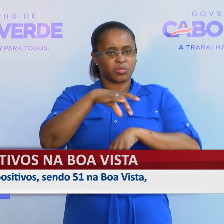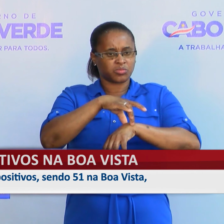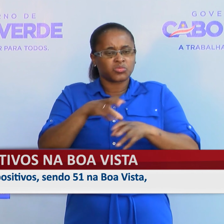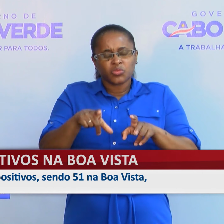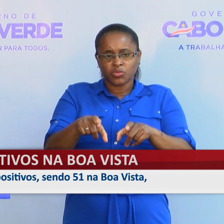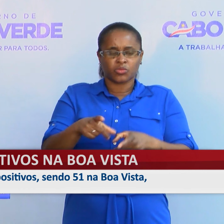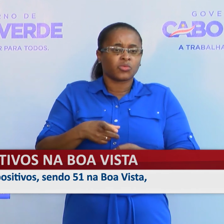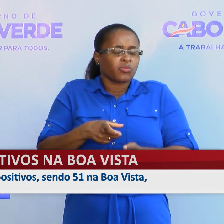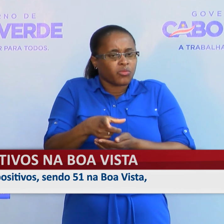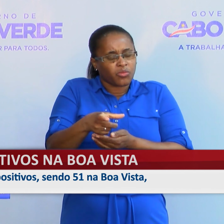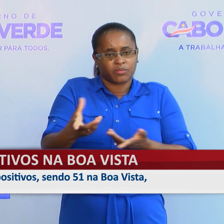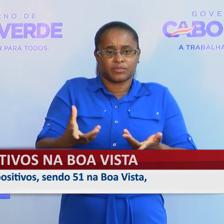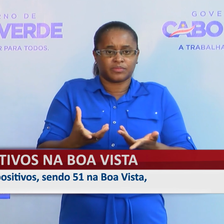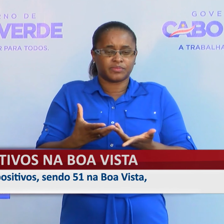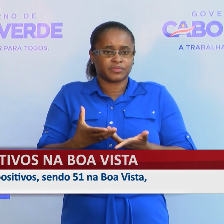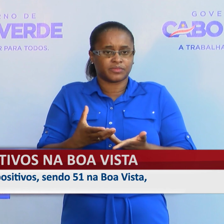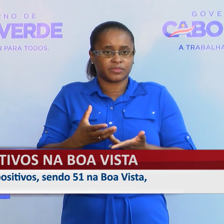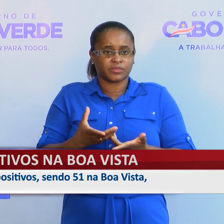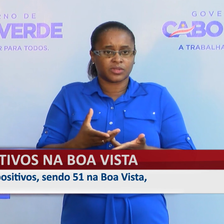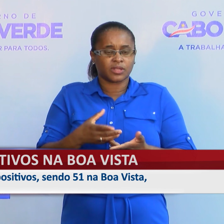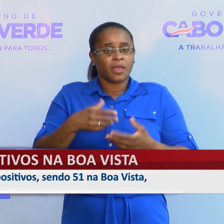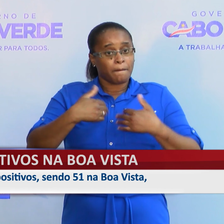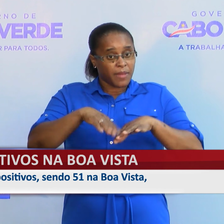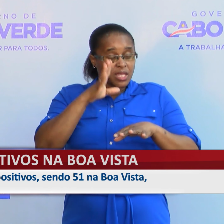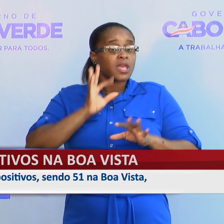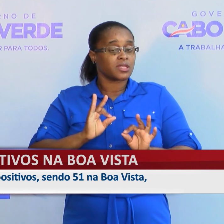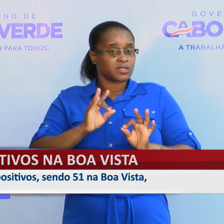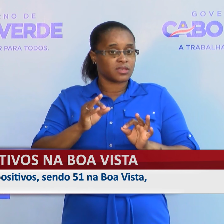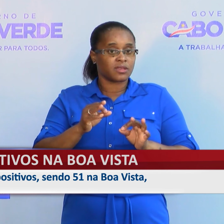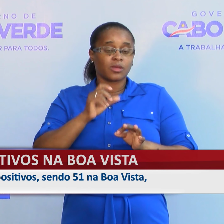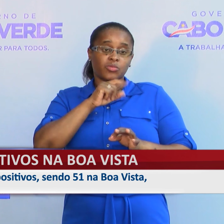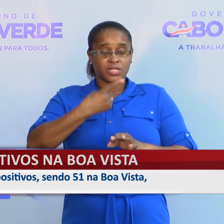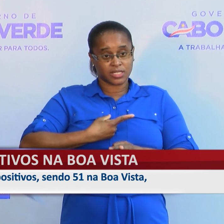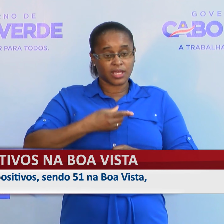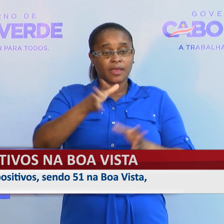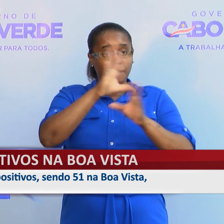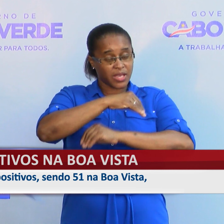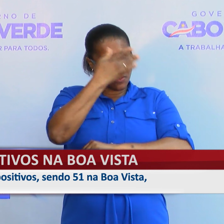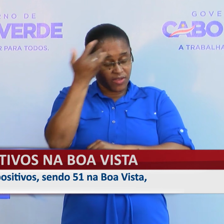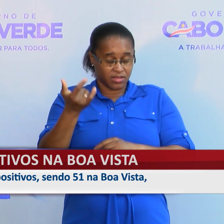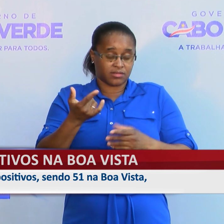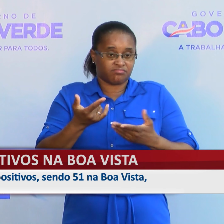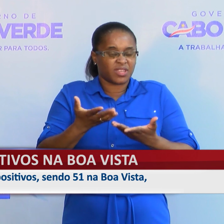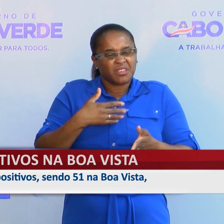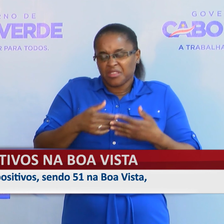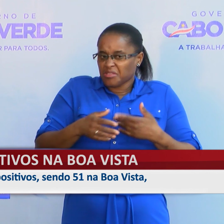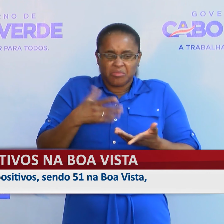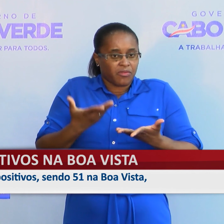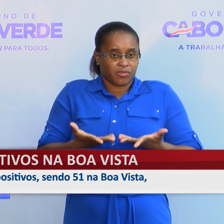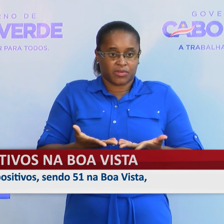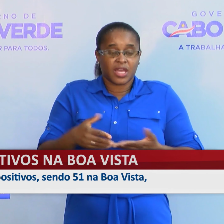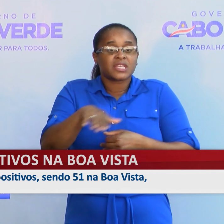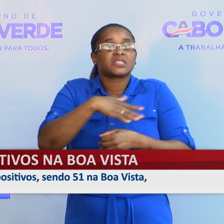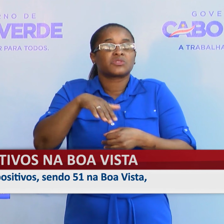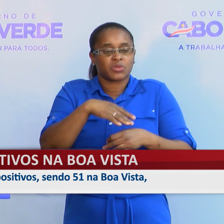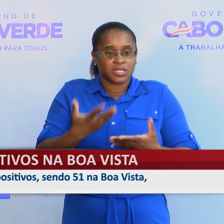concentrada e, se assim for, poderá ser mais fácil controle. Seja como for, A situação